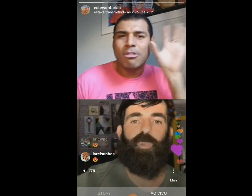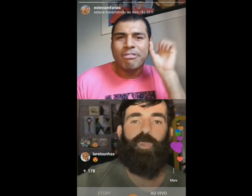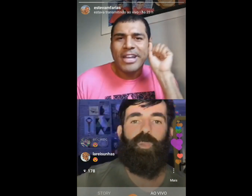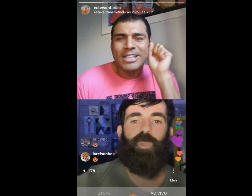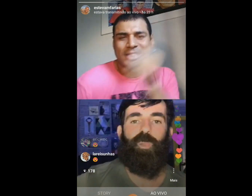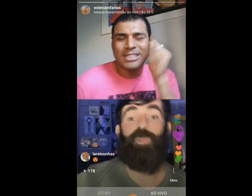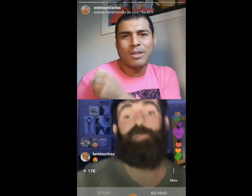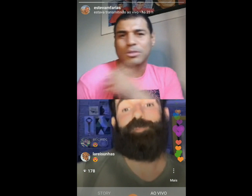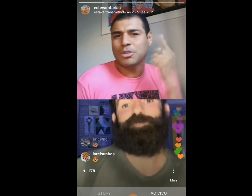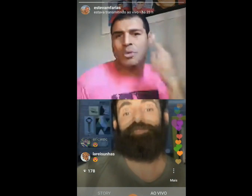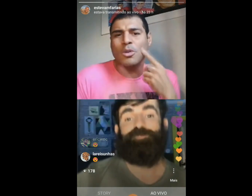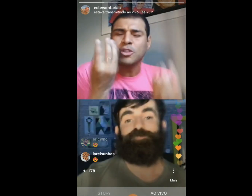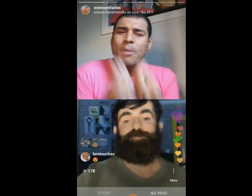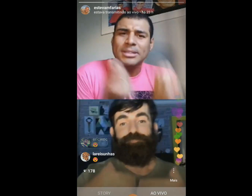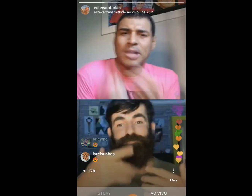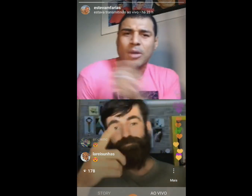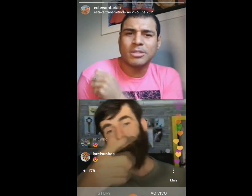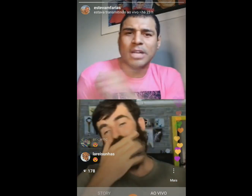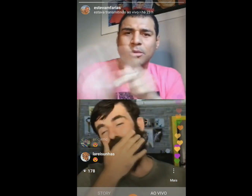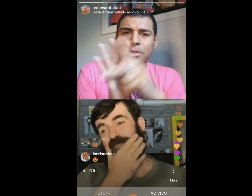ouvintes, são alunos surdos? Como que são os seus alunos?